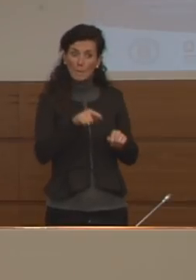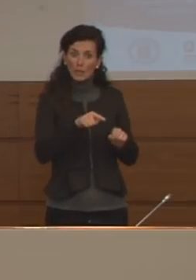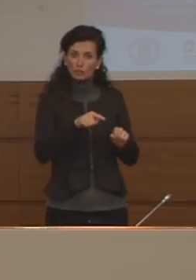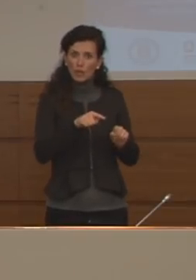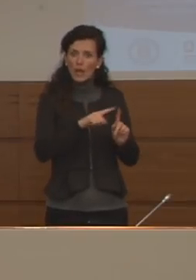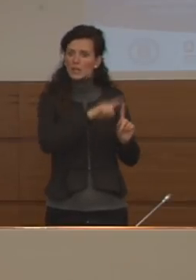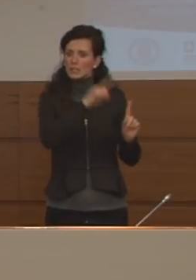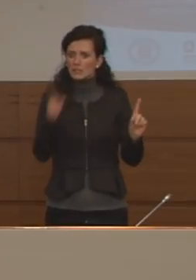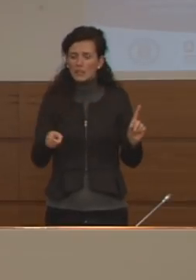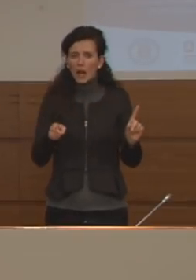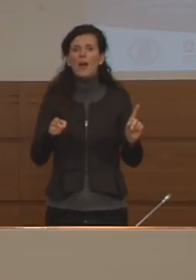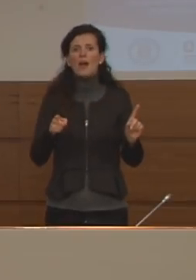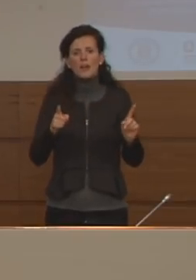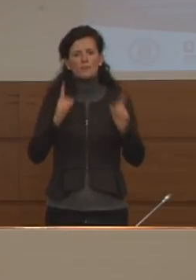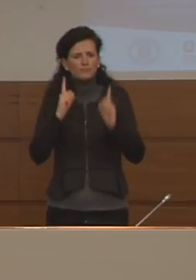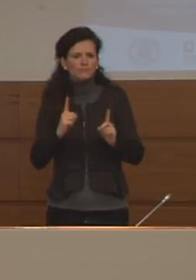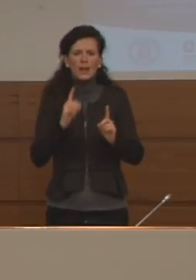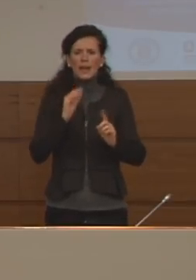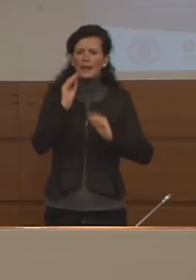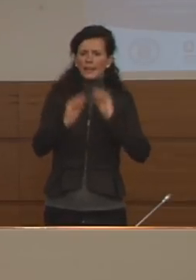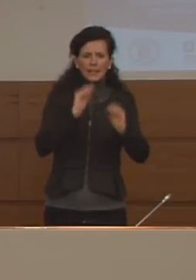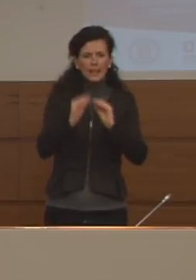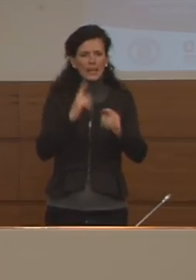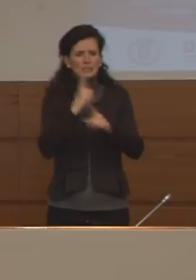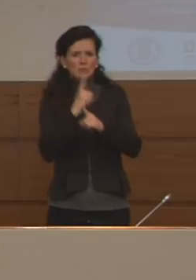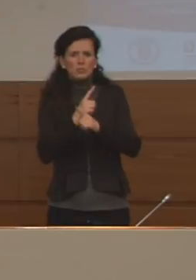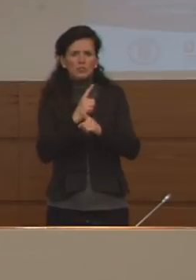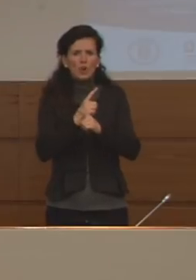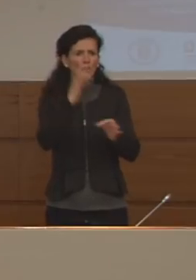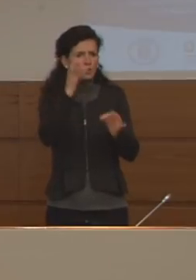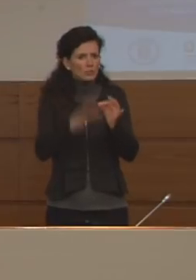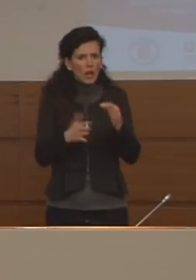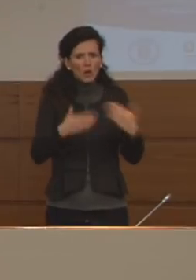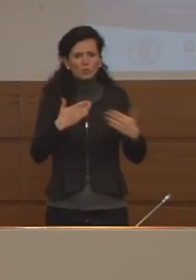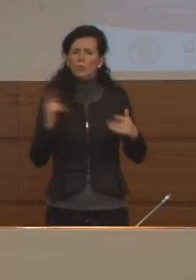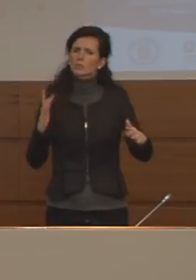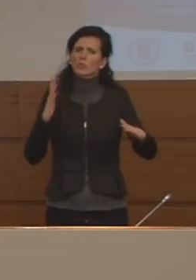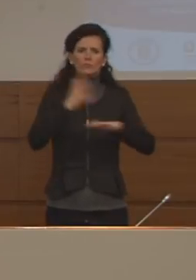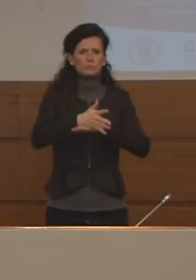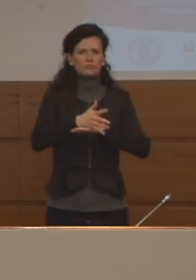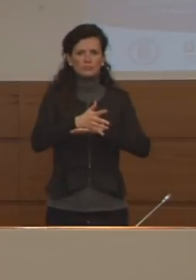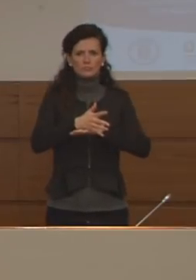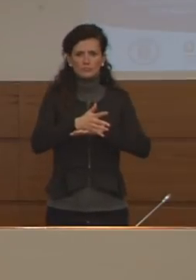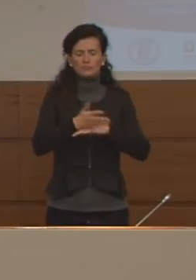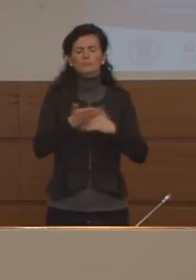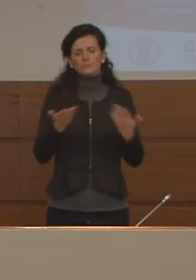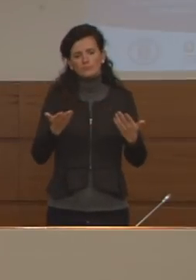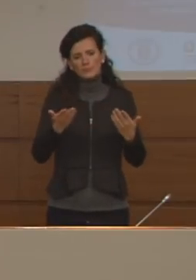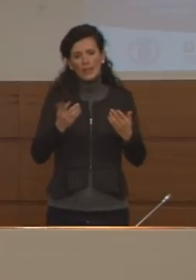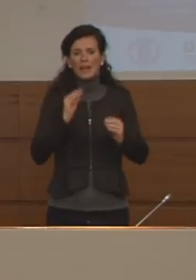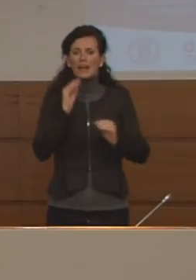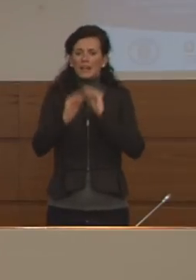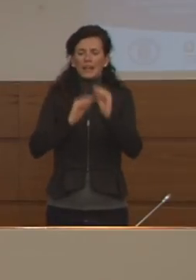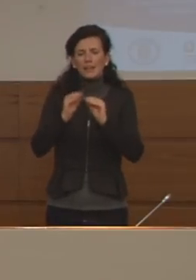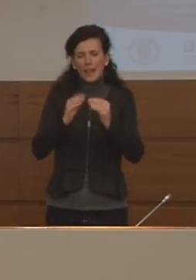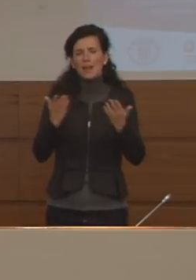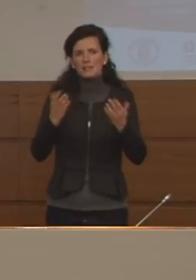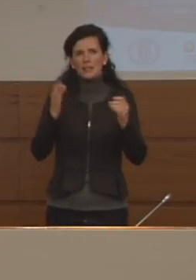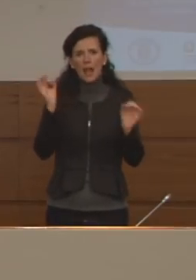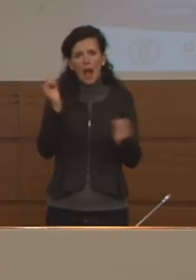corrispondere alle richieste anche immediate ea volte anche qualche volta